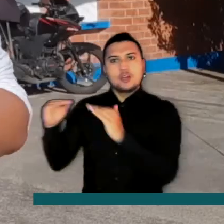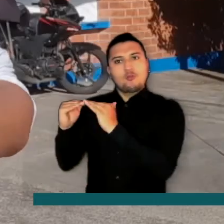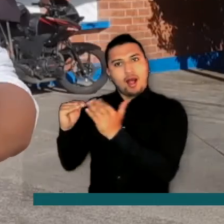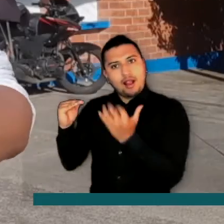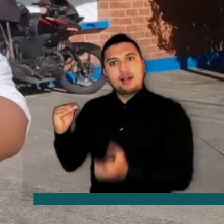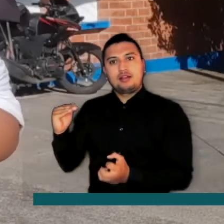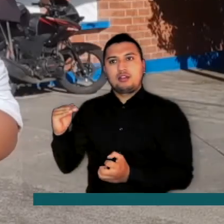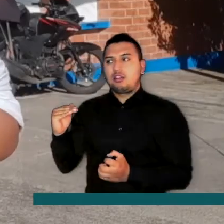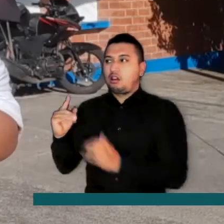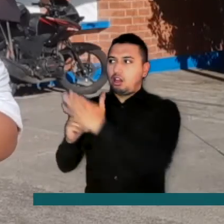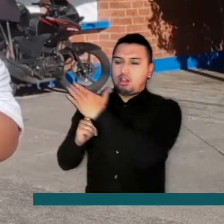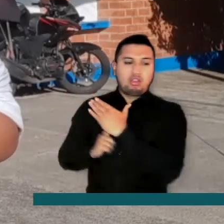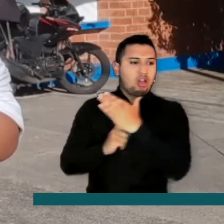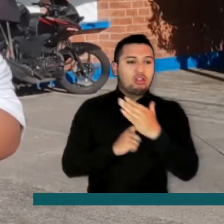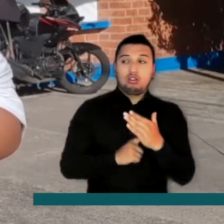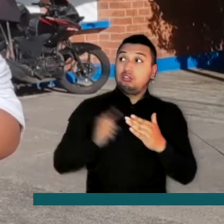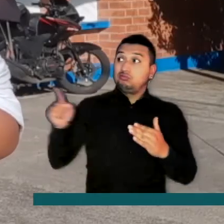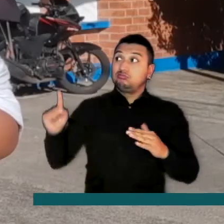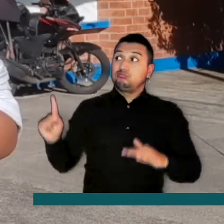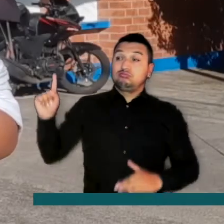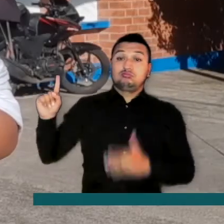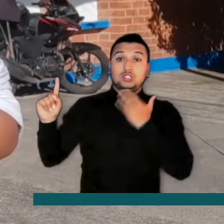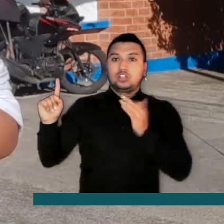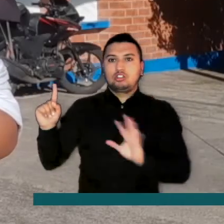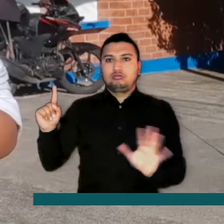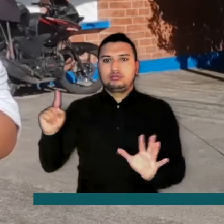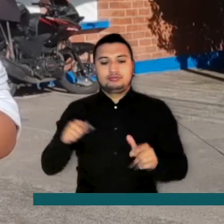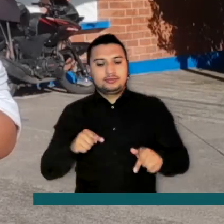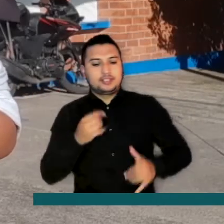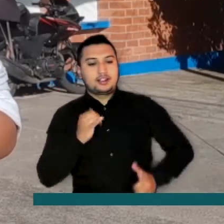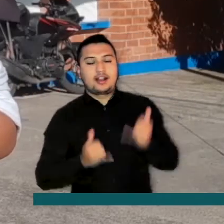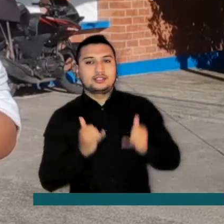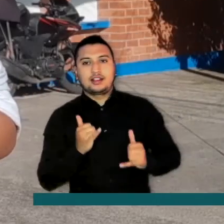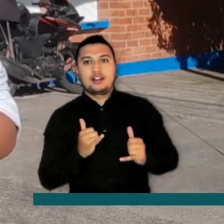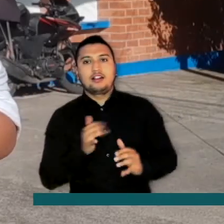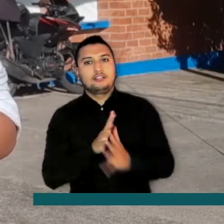condiciones y no tratos preferenciales. Desde Casanare para Enlace 13 informó Johan Solano.